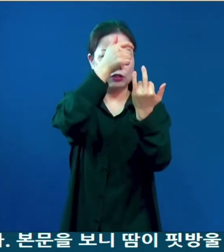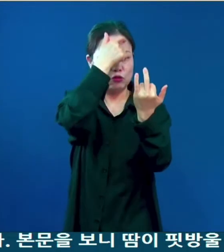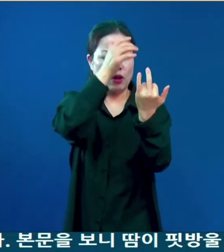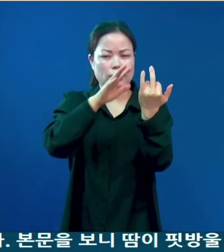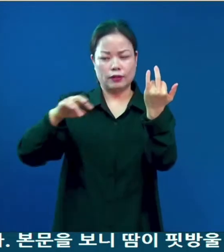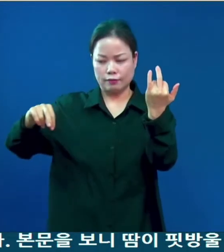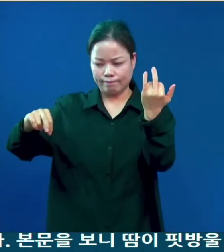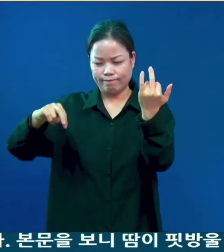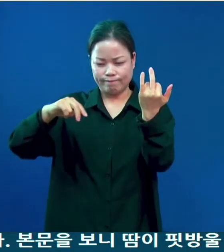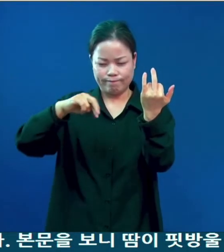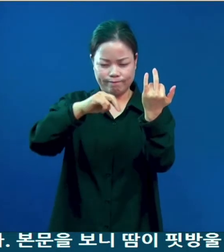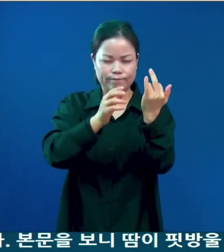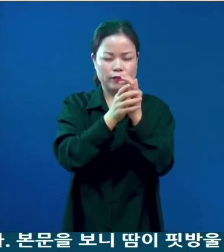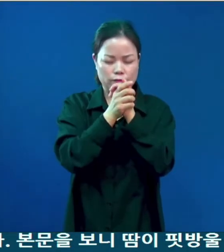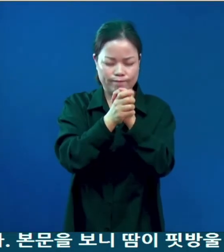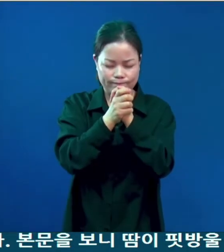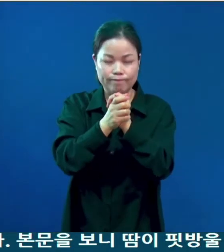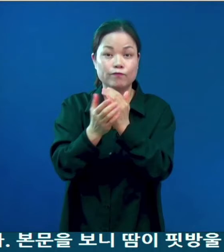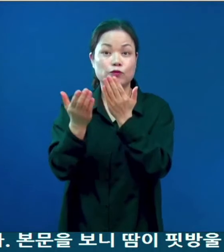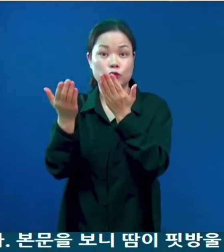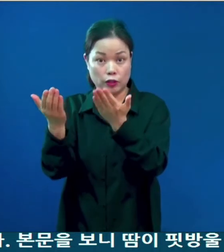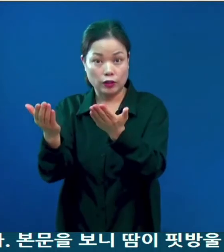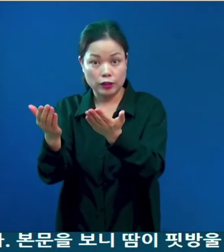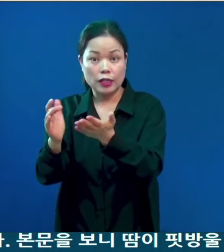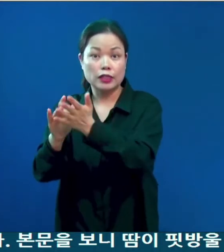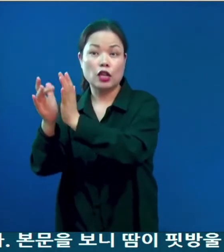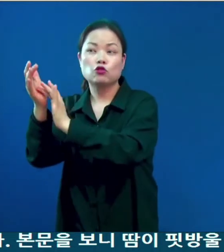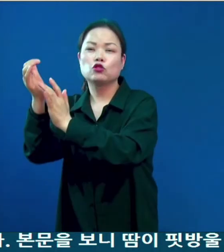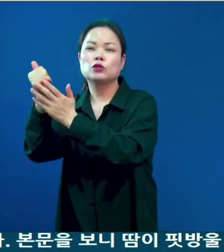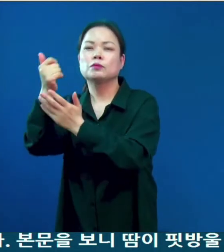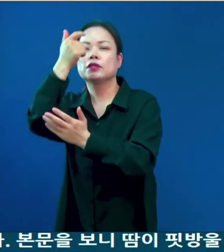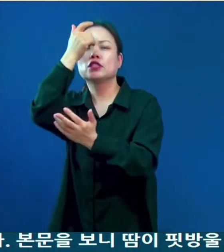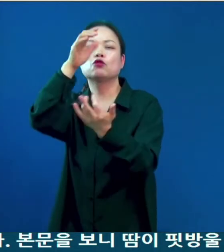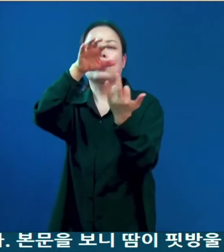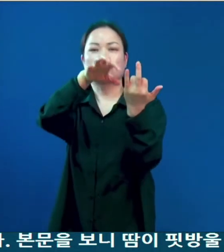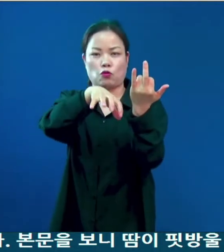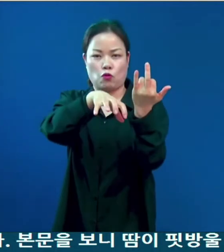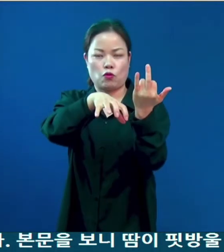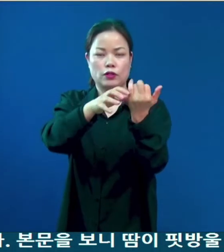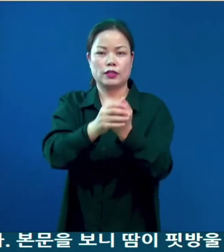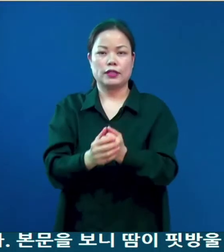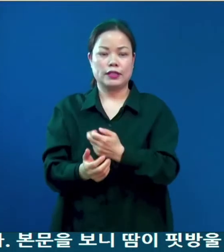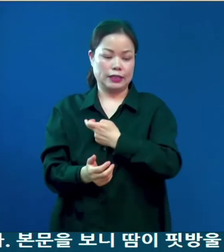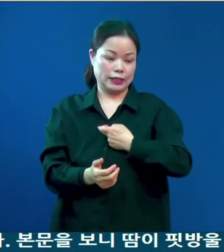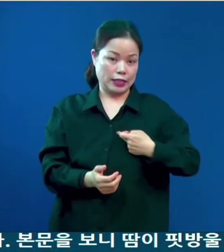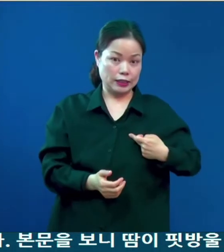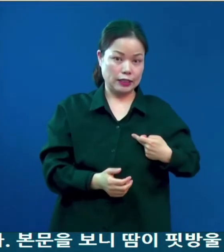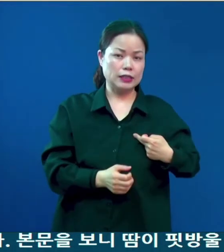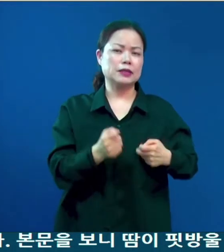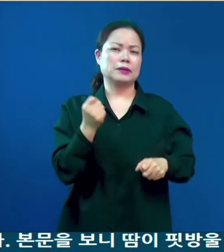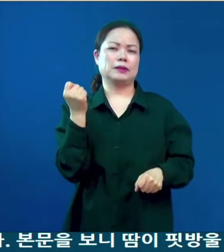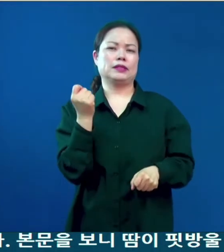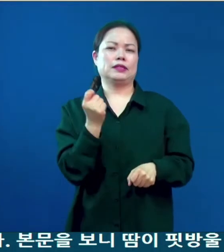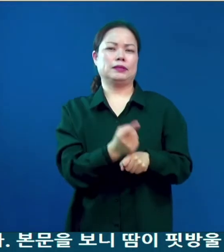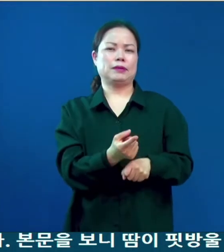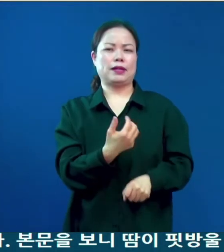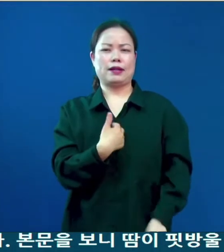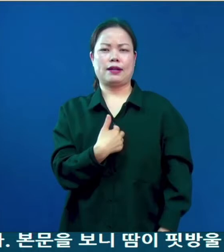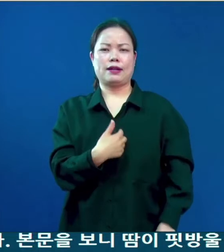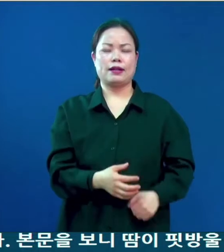올라가셔서 기도를 하셨다는 것이죠. 그래서 우리 예수님의 기도초로 우리 제자들은 이미 다 알고 있는